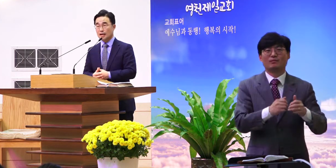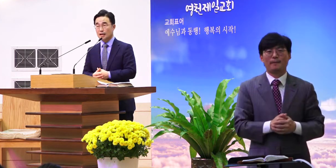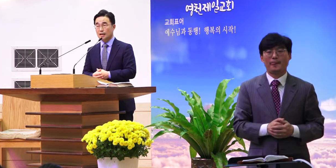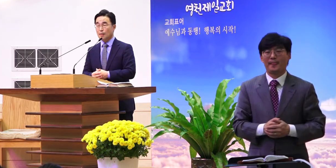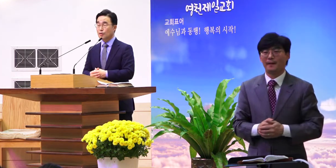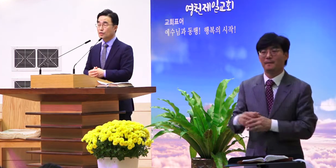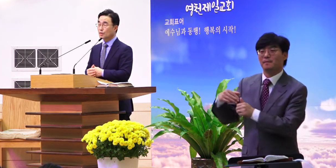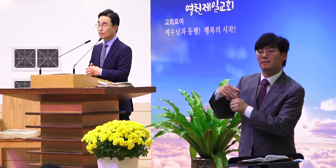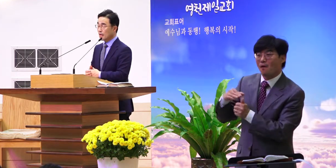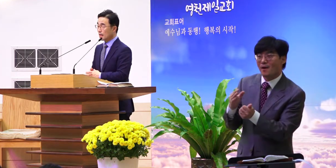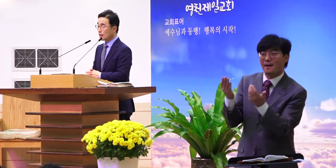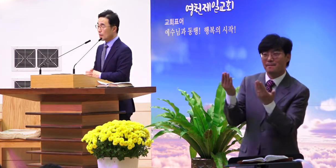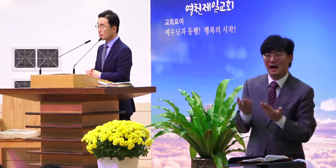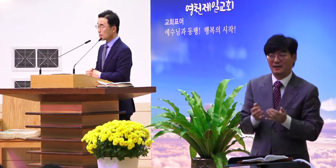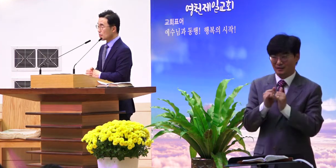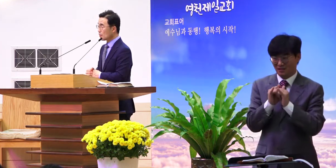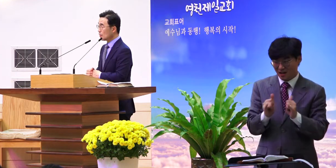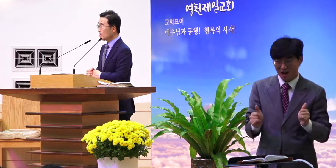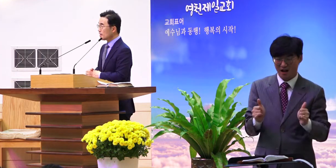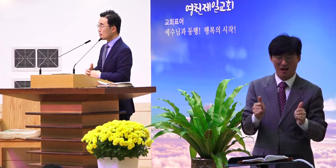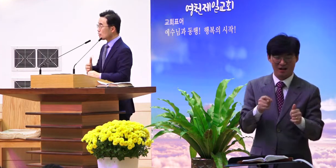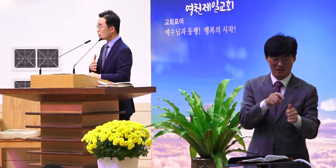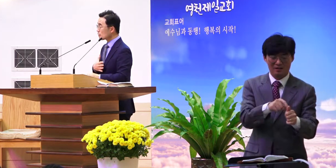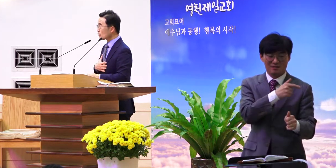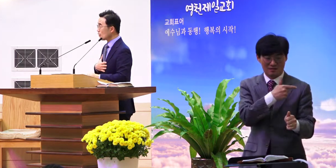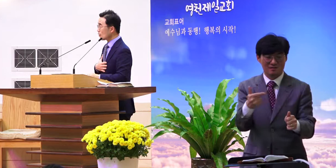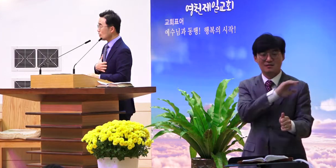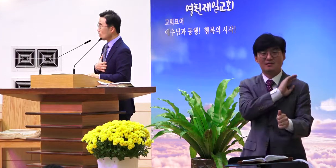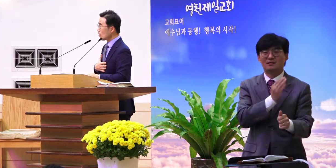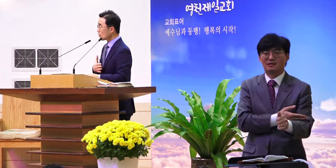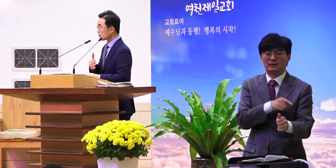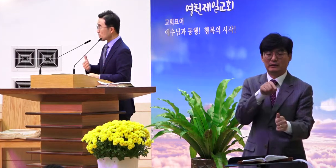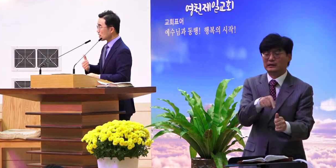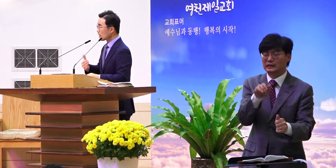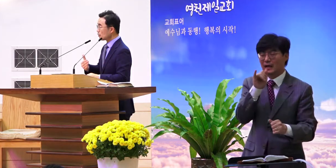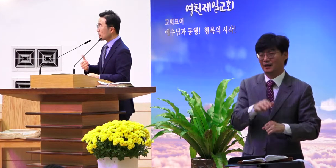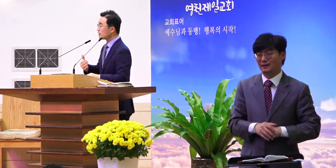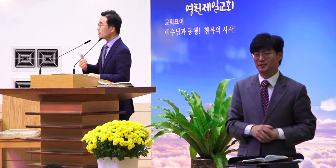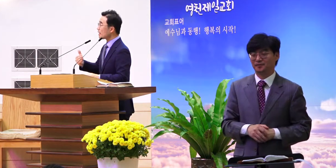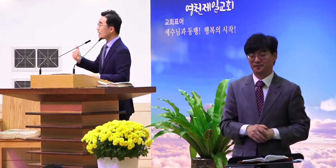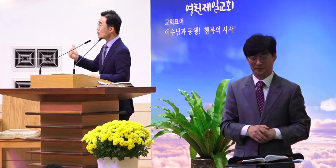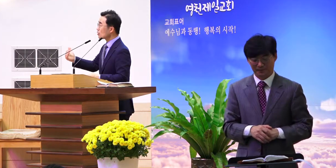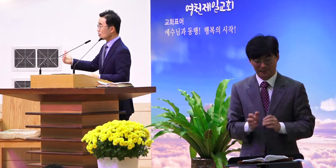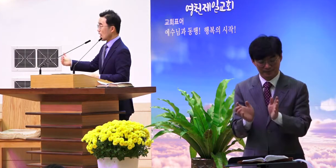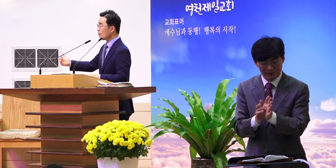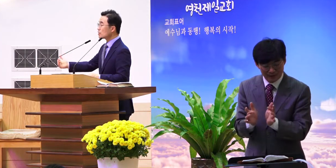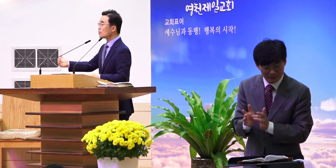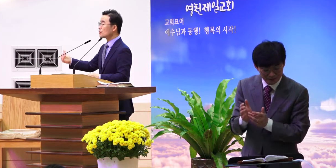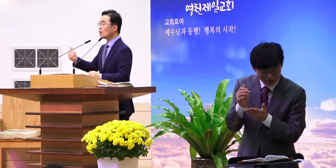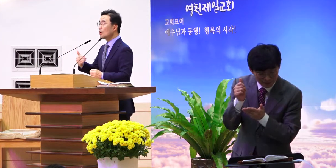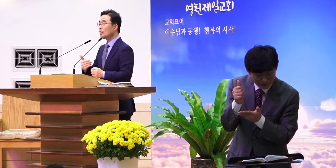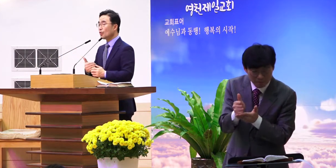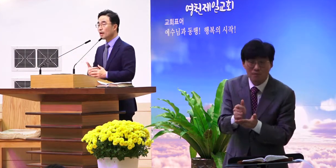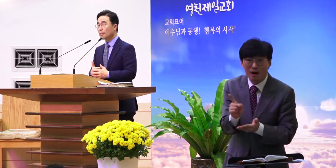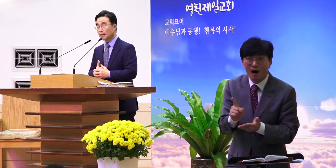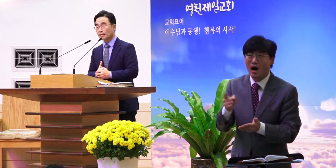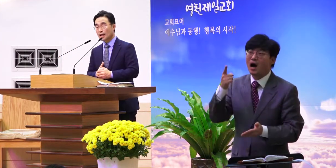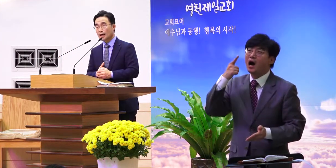자다, 아포스톨로스다 라고 말씀하셨고, 예수님 스스로도 요한복음 13장에 보면 하나님으로부터,